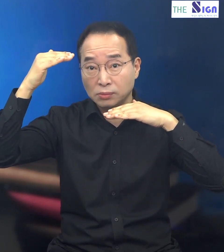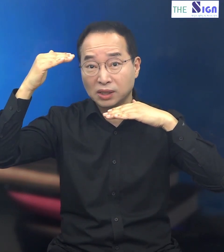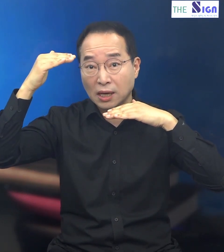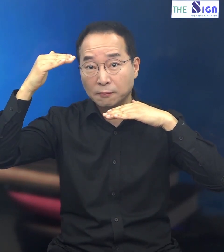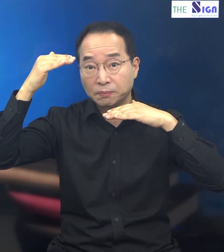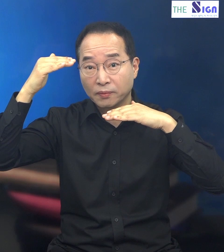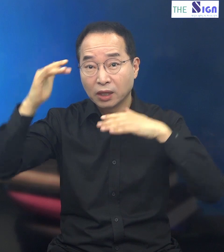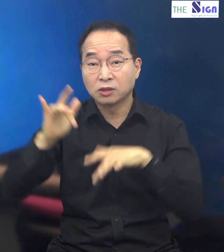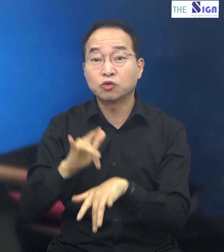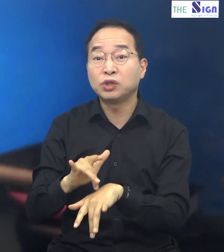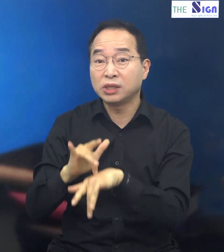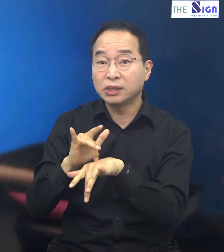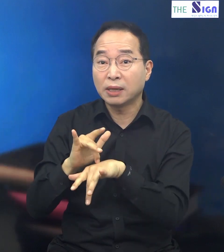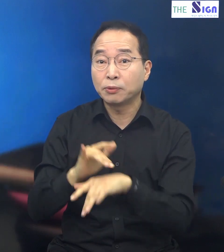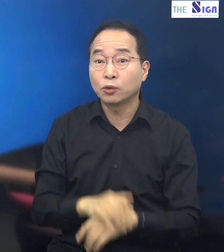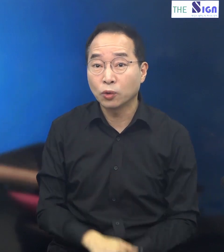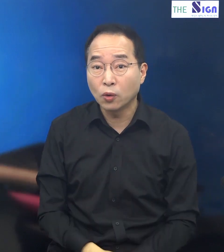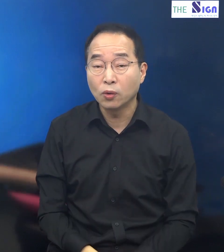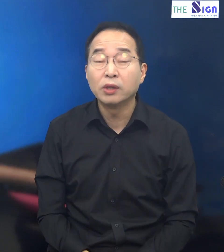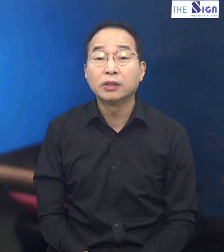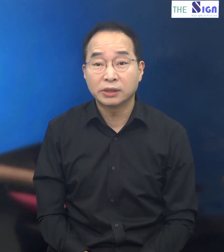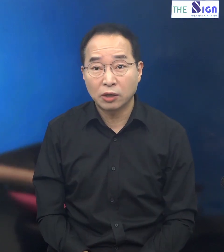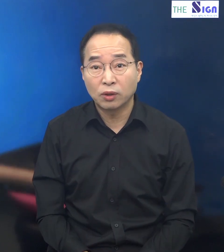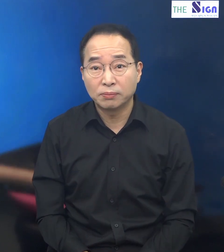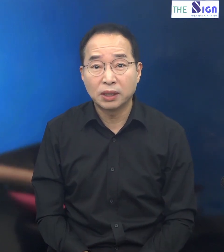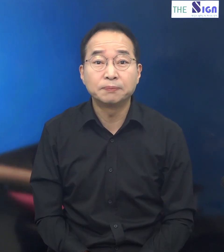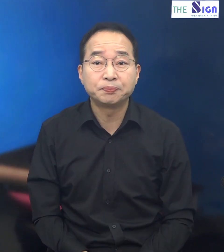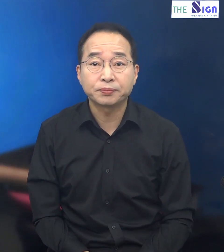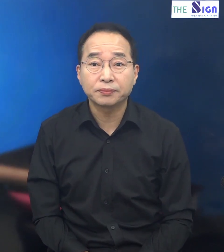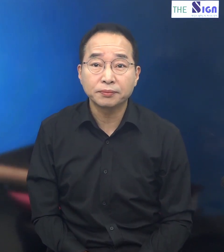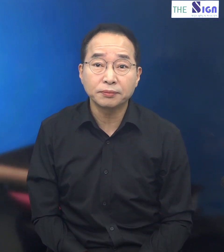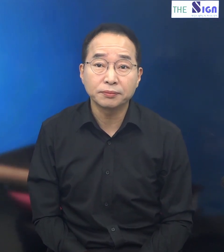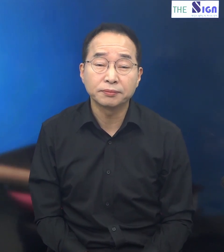씁니다. 그래서 귀신이라는 표현도 사용을 합니다.